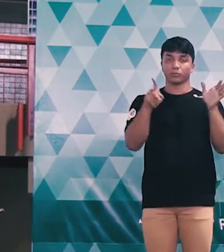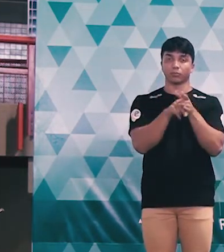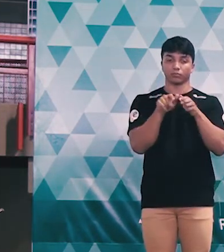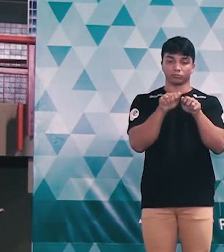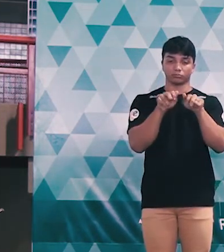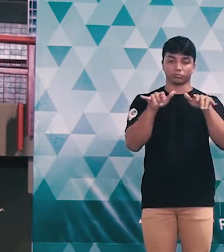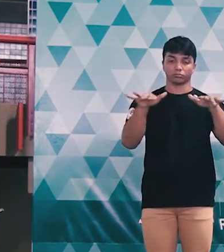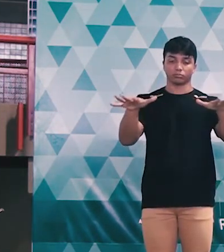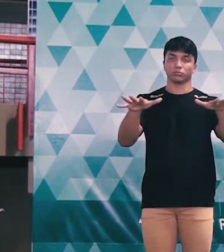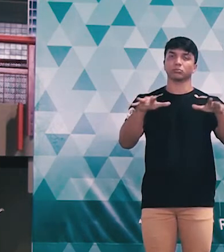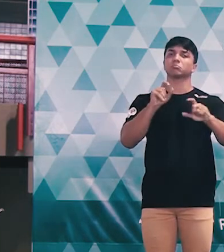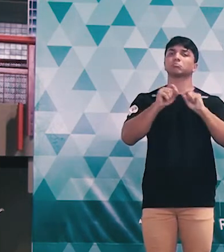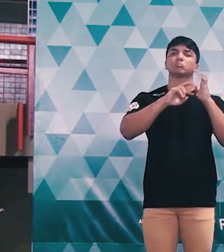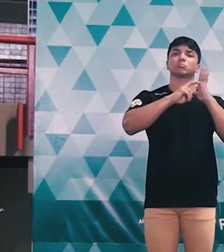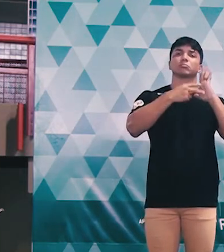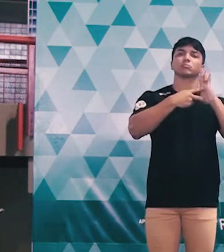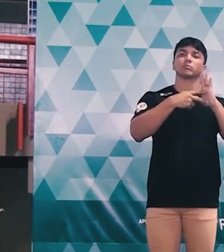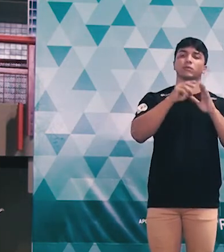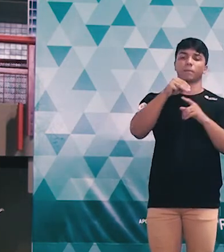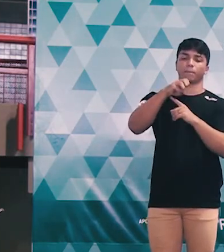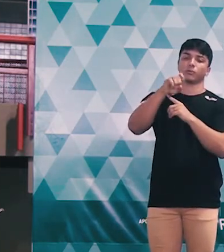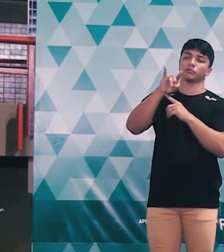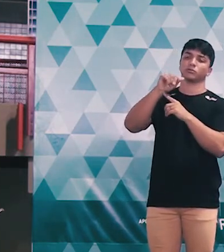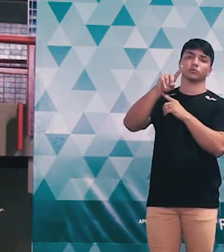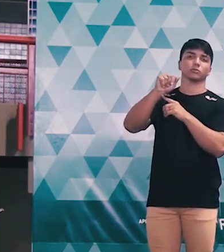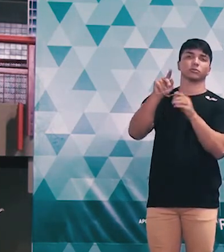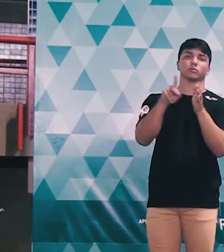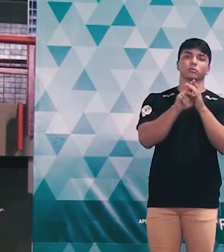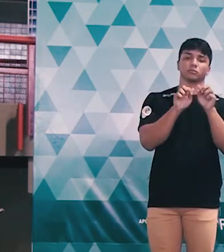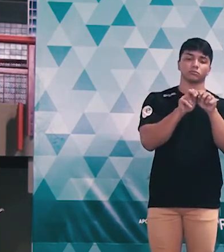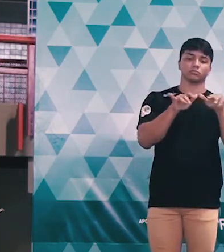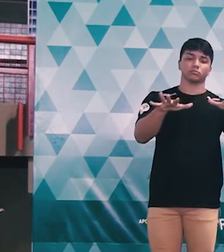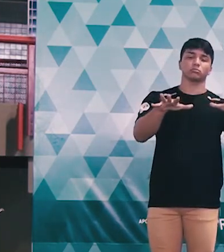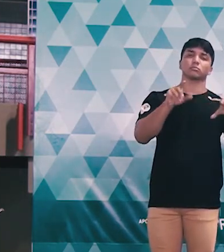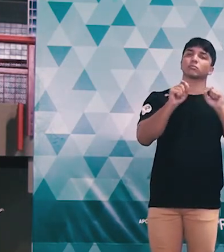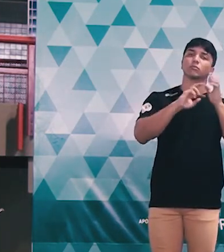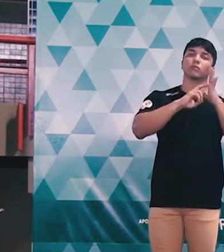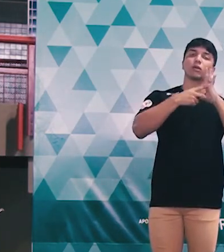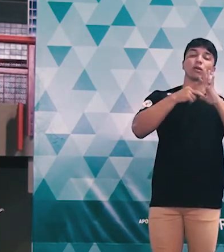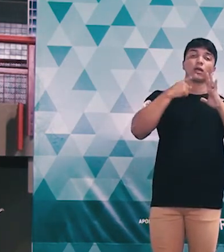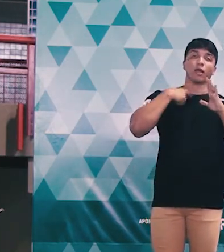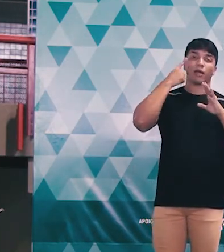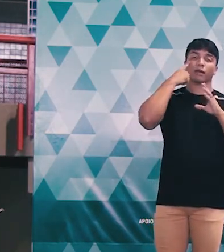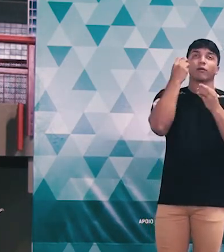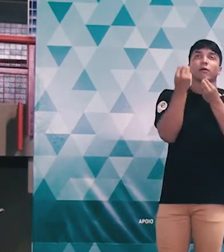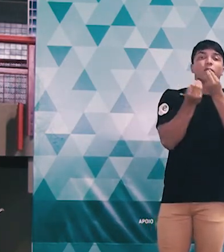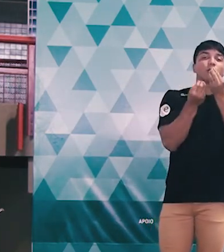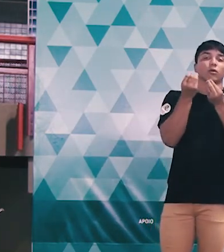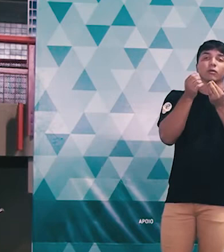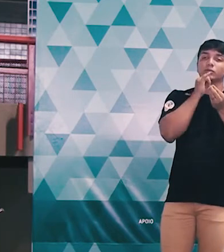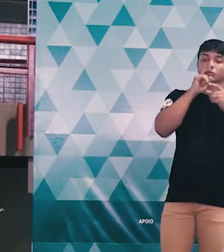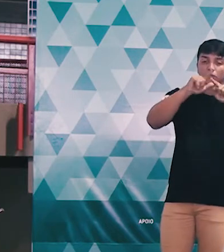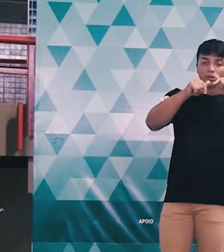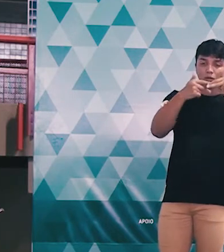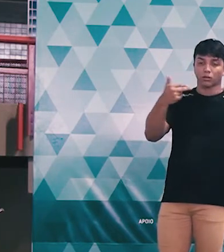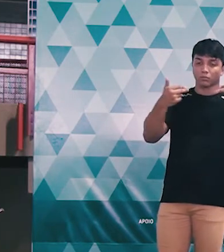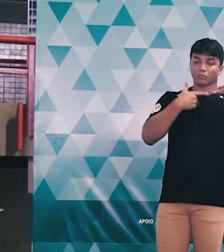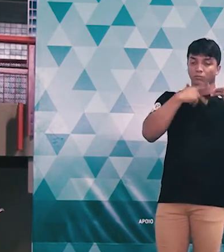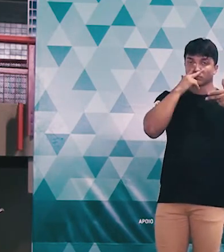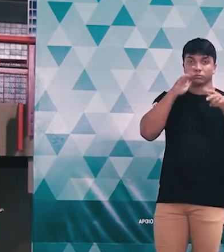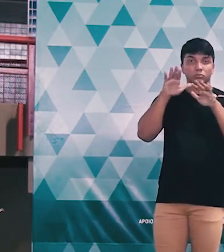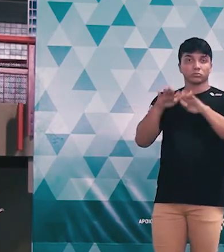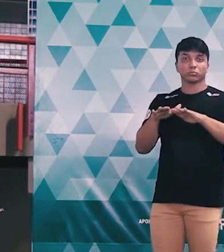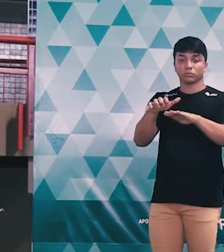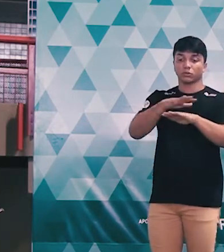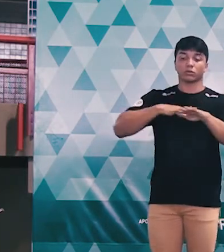dispersão. O que é que significa medida de dispersão? É a forma como os elementos se comportam